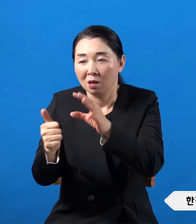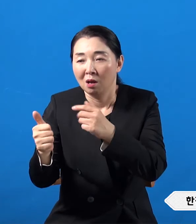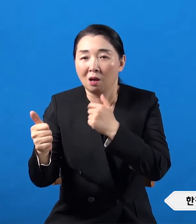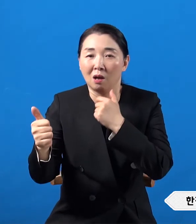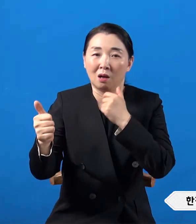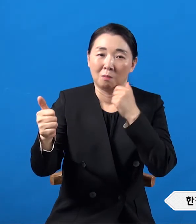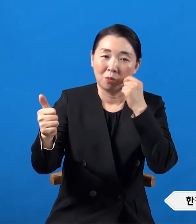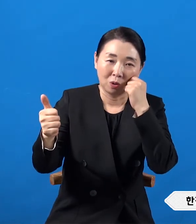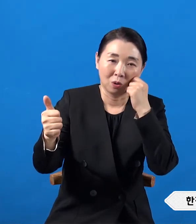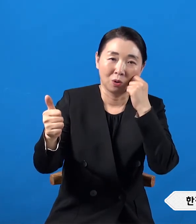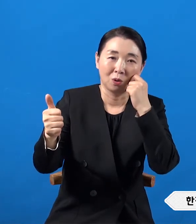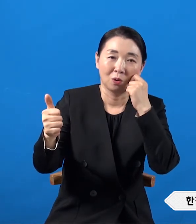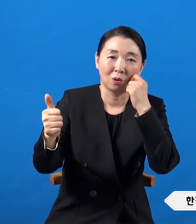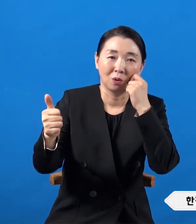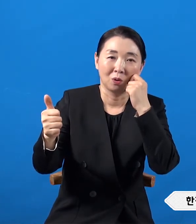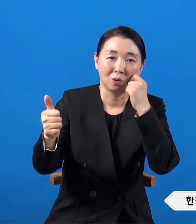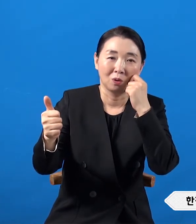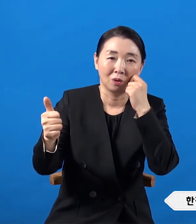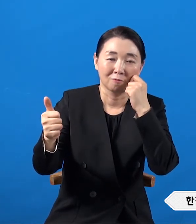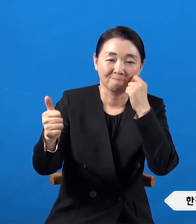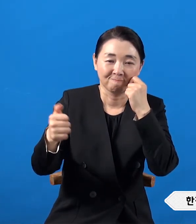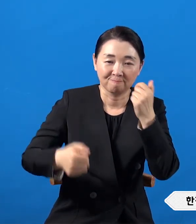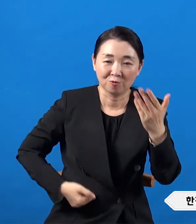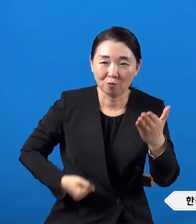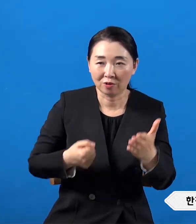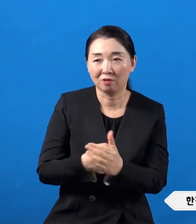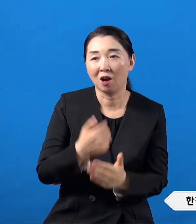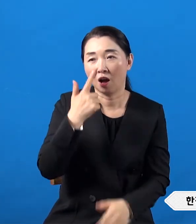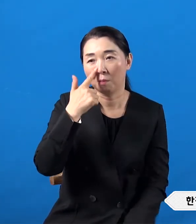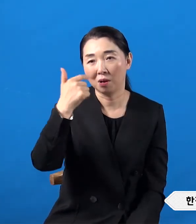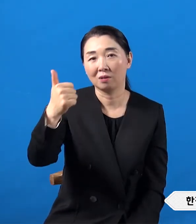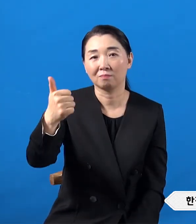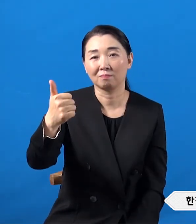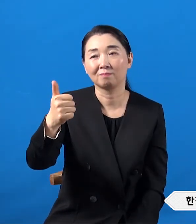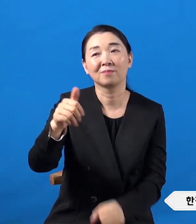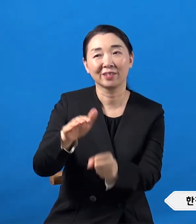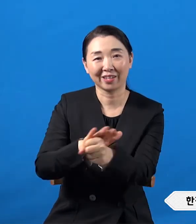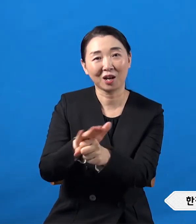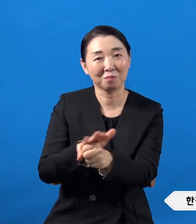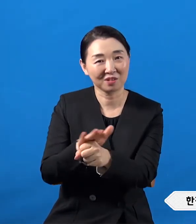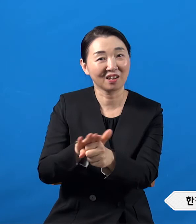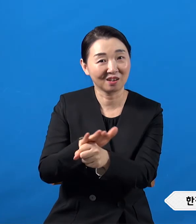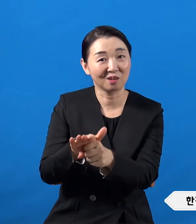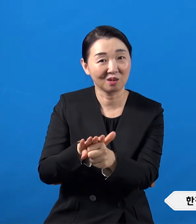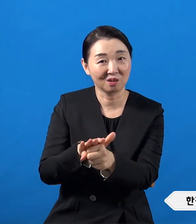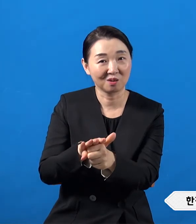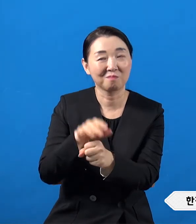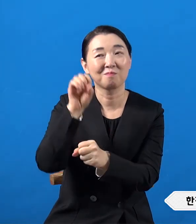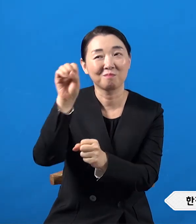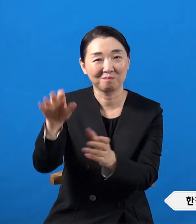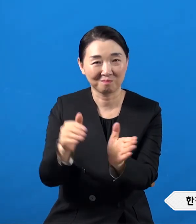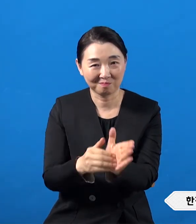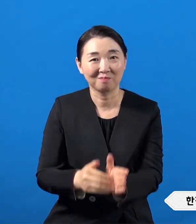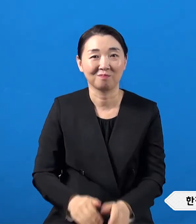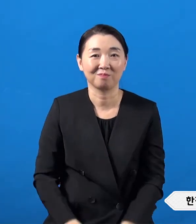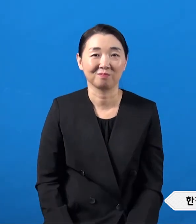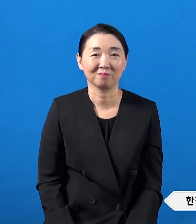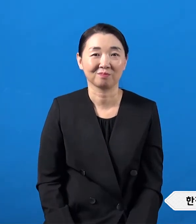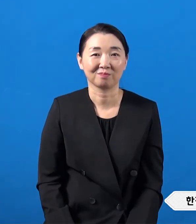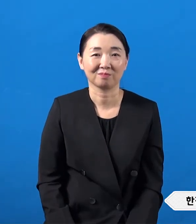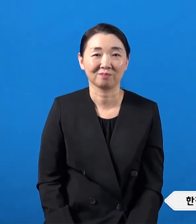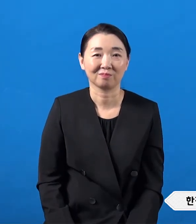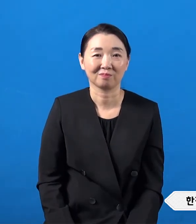않습니다. 간신히 용기를 내서 아버지 사랑합니다 그랬습니다.